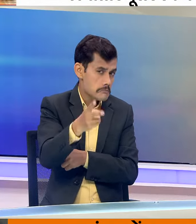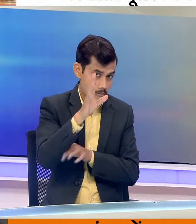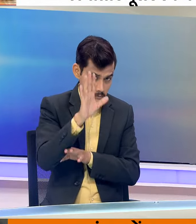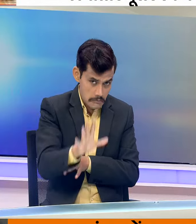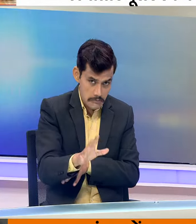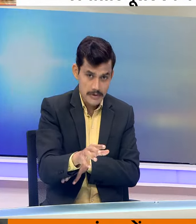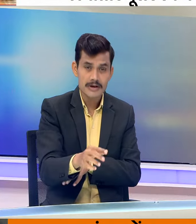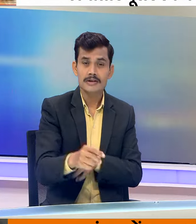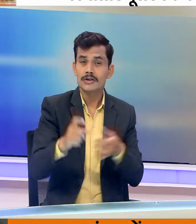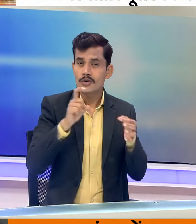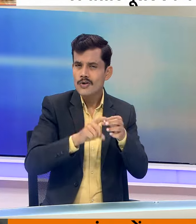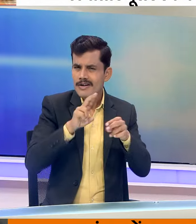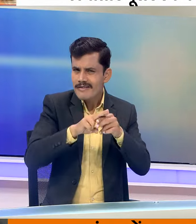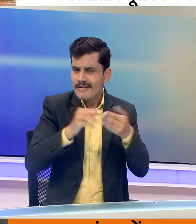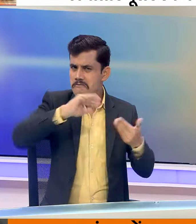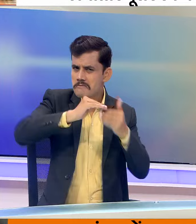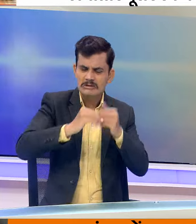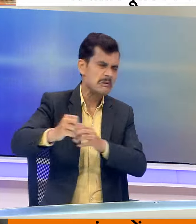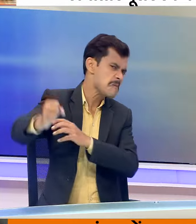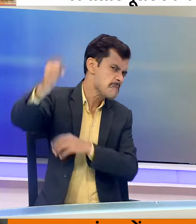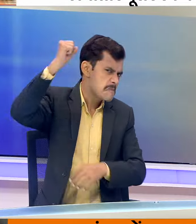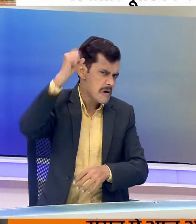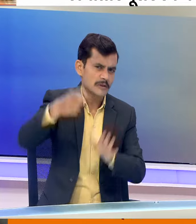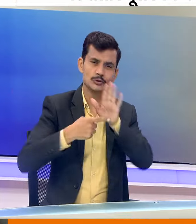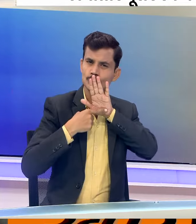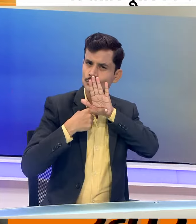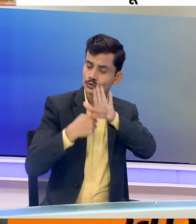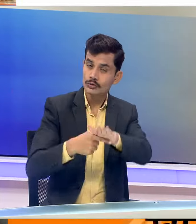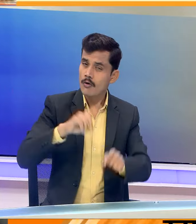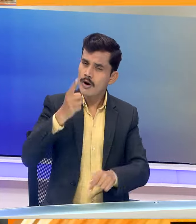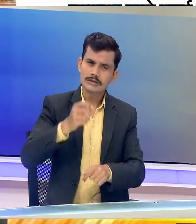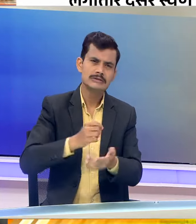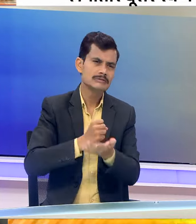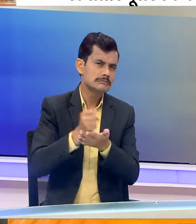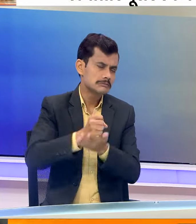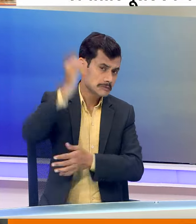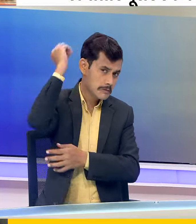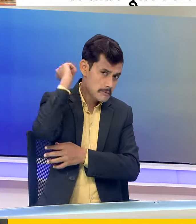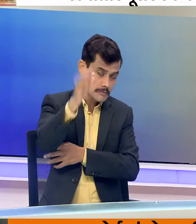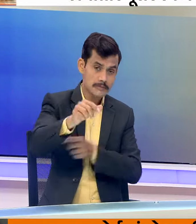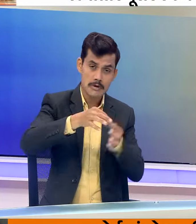ने क्वालिफिकेशन में दमदार प्रदर्शन किया था और पहले ही प्रयास में